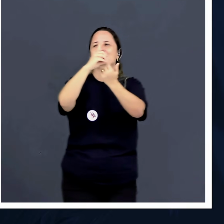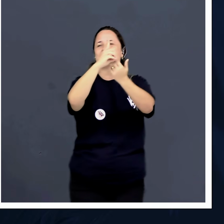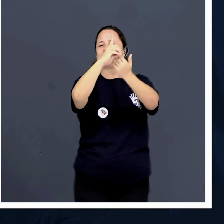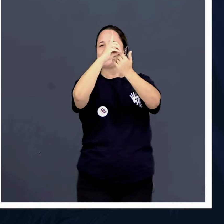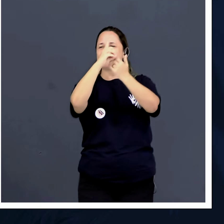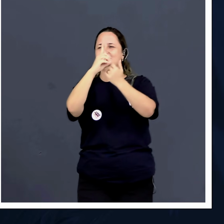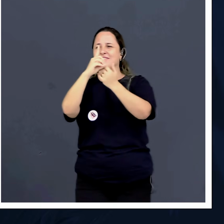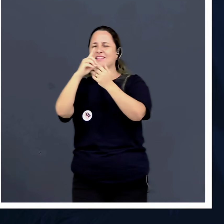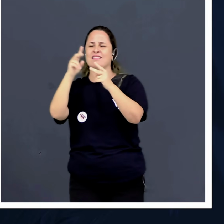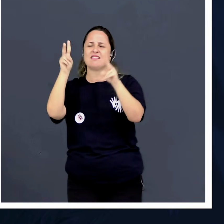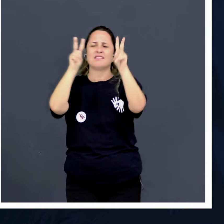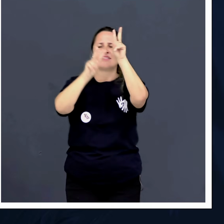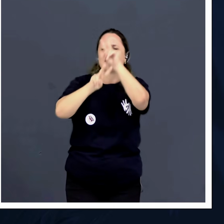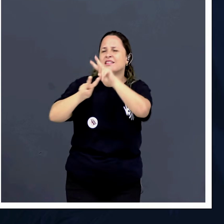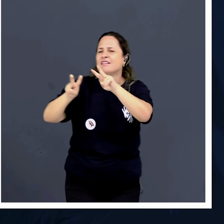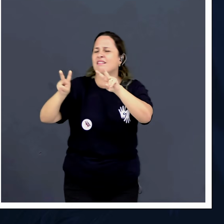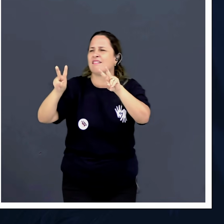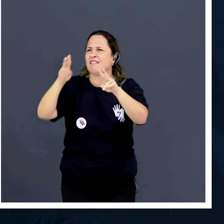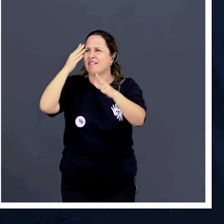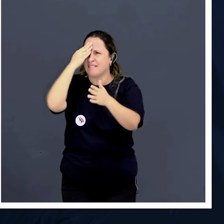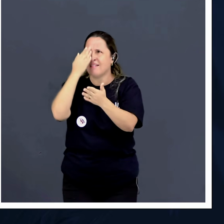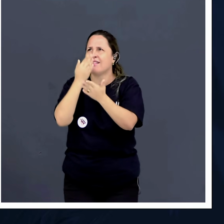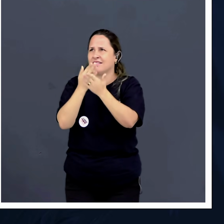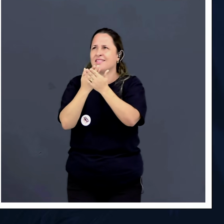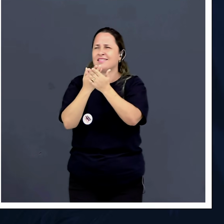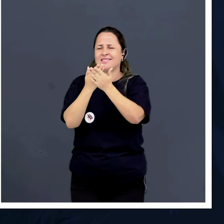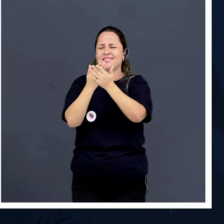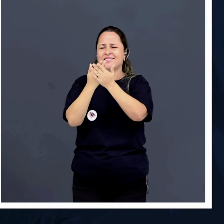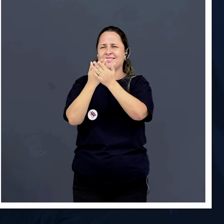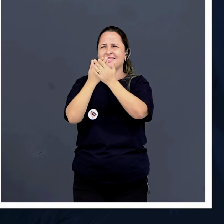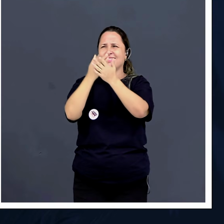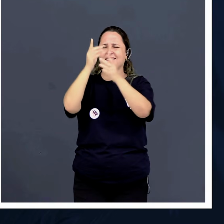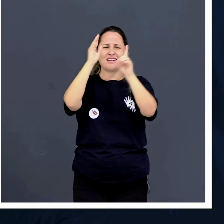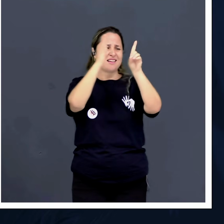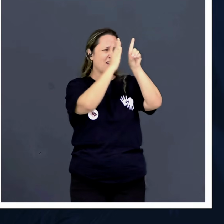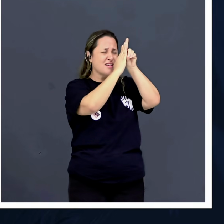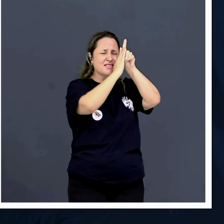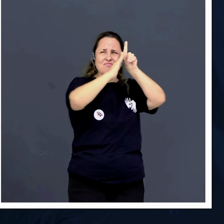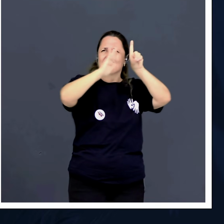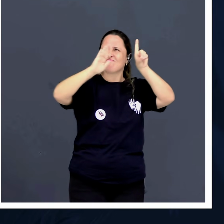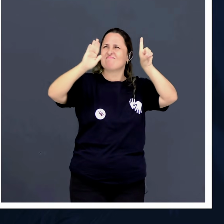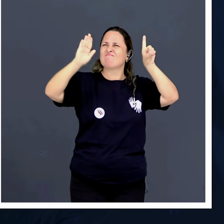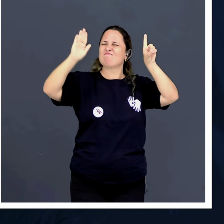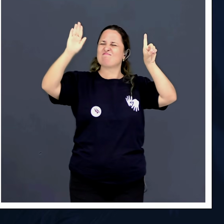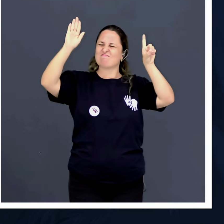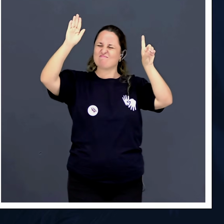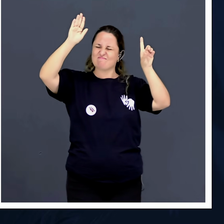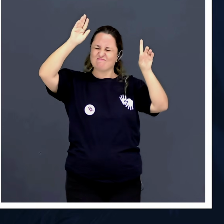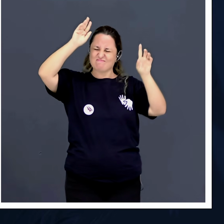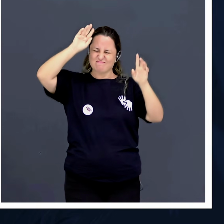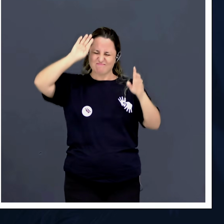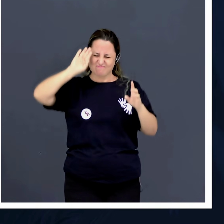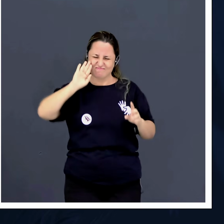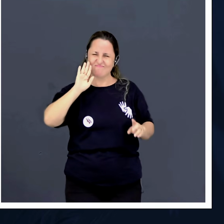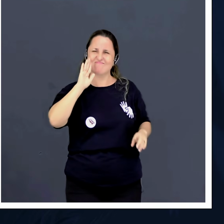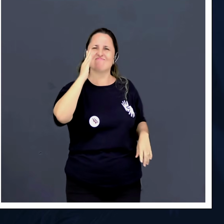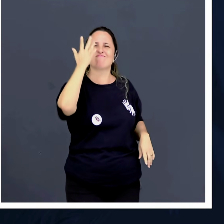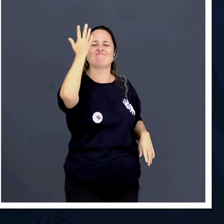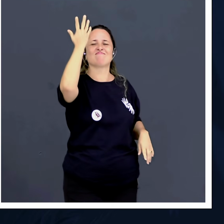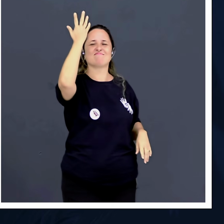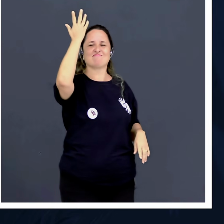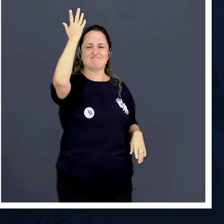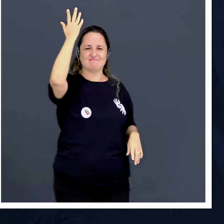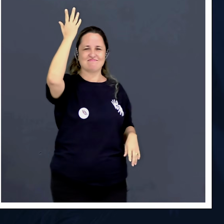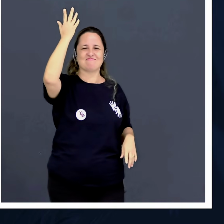E mesmo sem ver eu posso crer que tua promessa